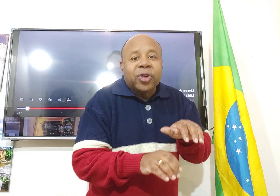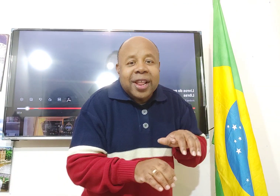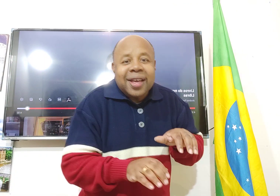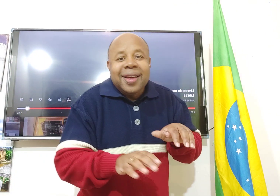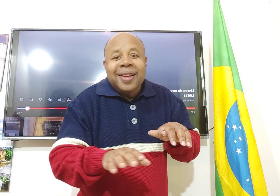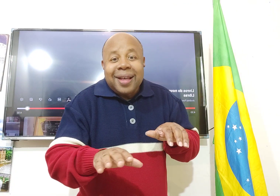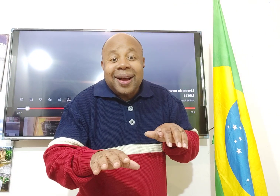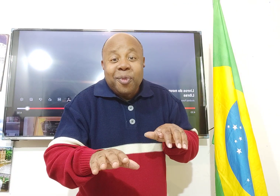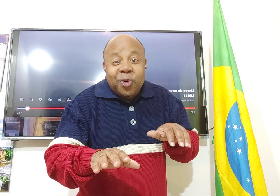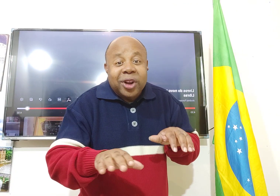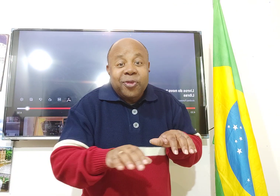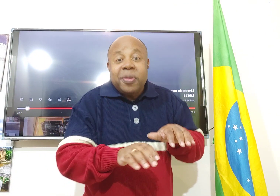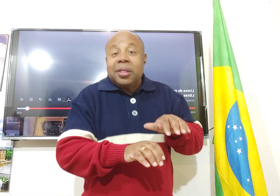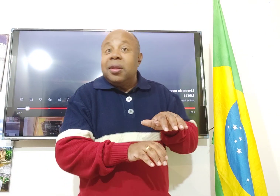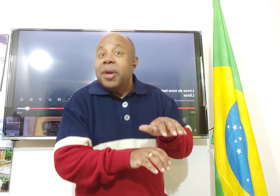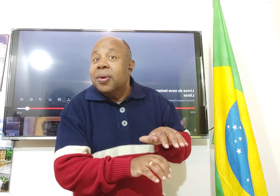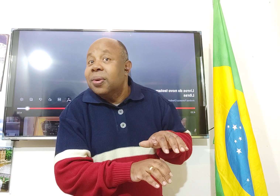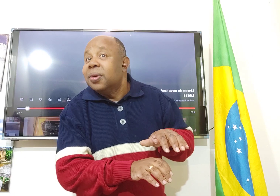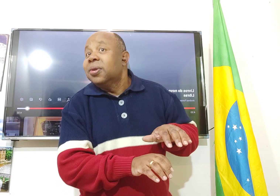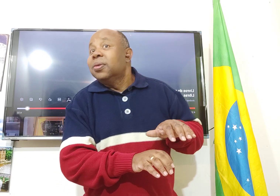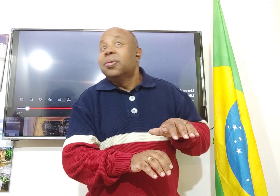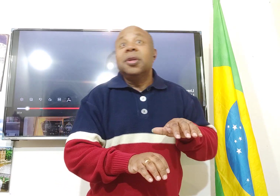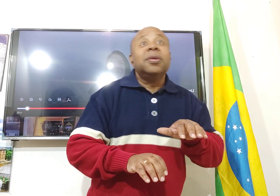né? Sabe a camufla? Ele foi meio assim, meio, entendeu?